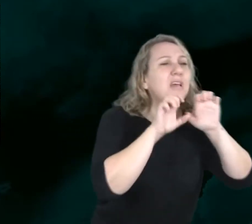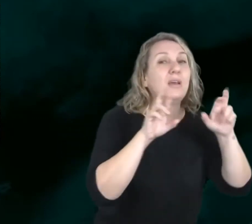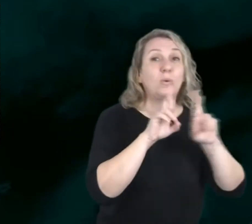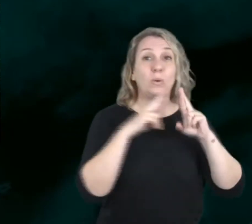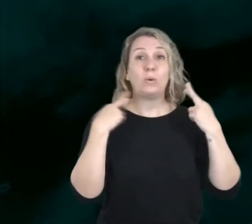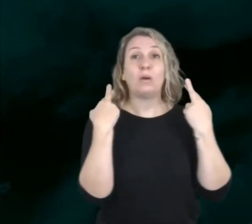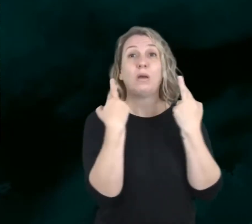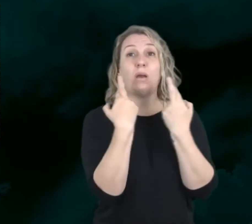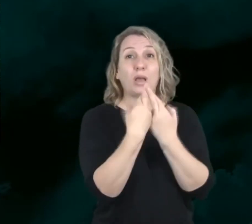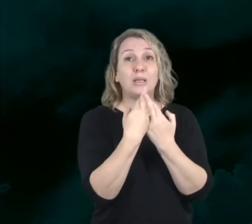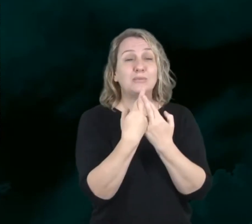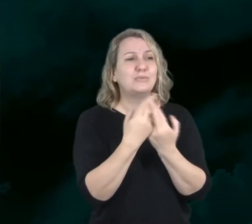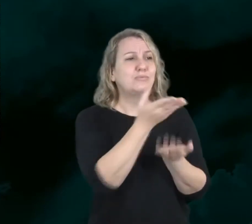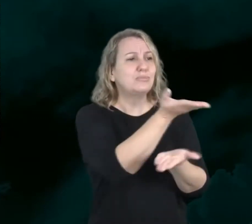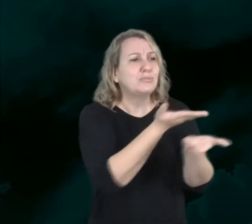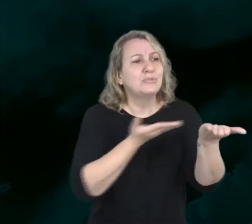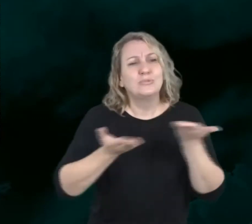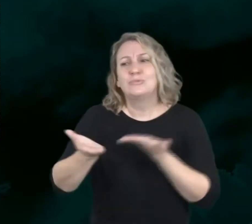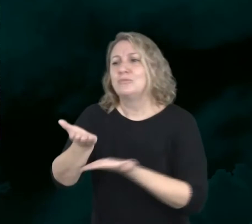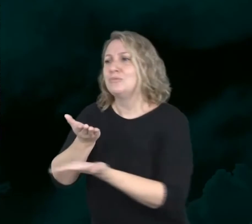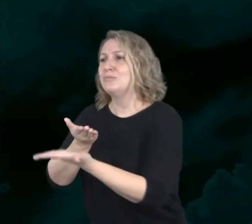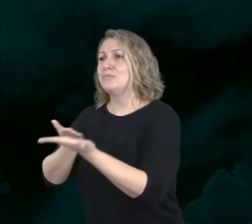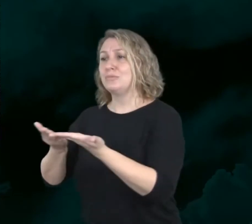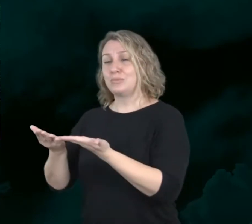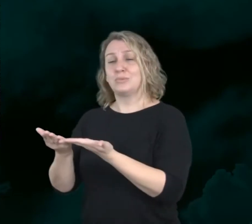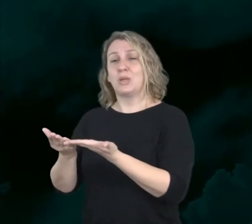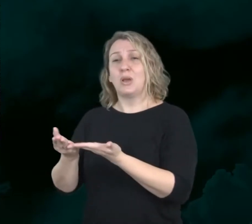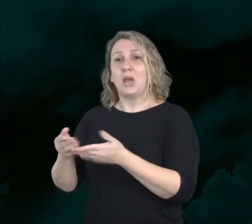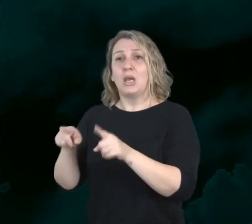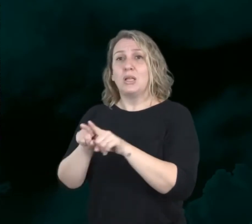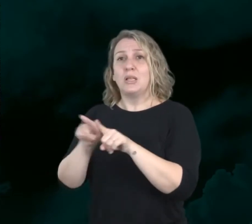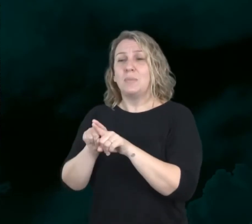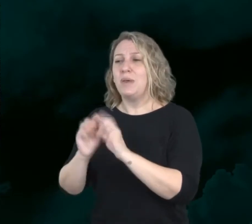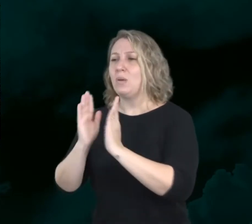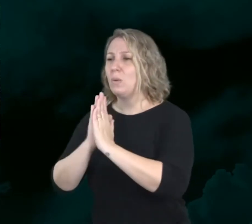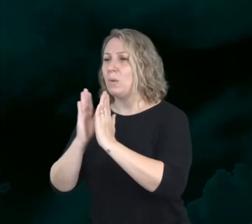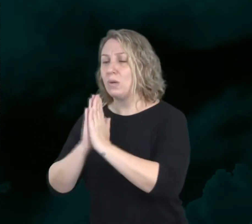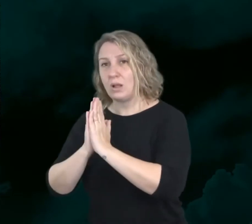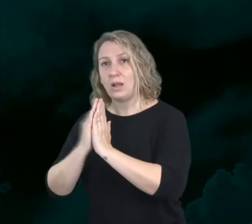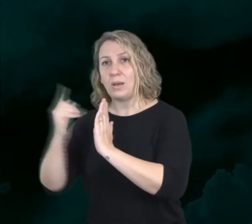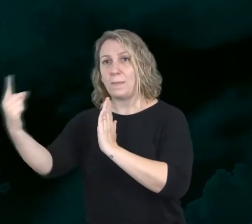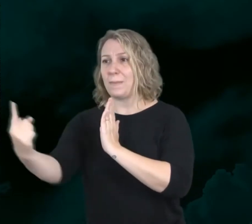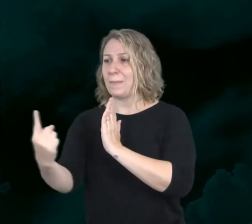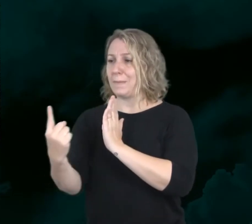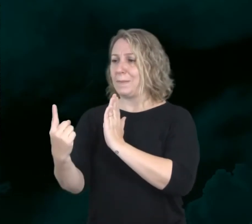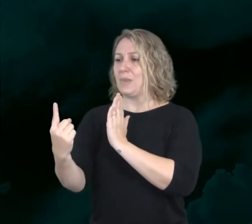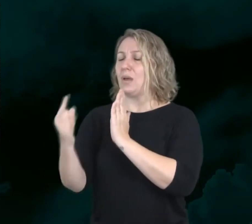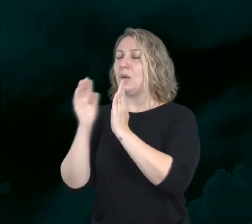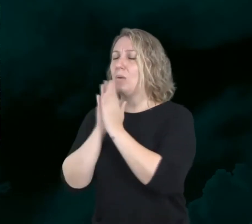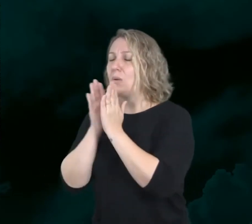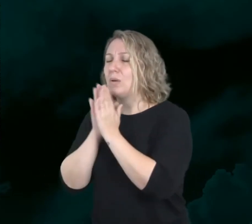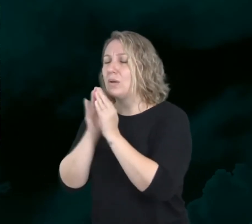livros e para orar com as pessoas, para reconectar as pessoas com Deus,